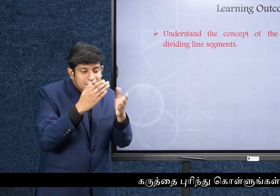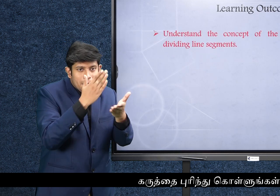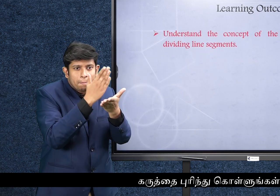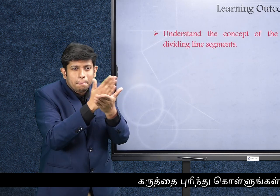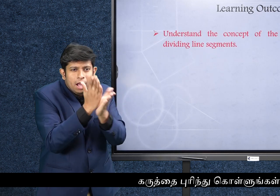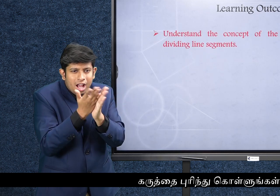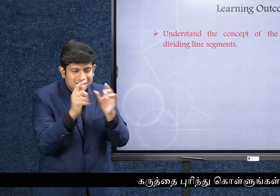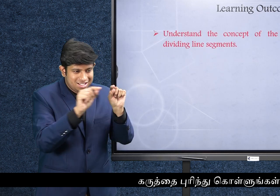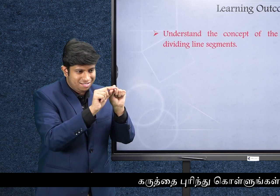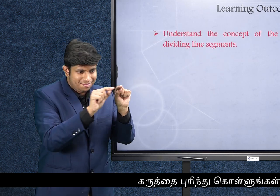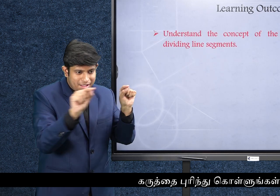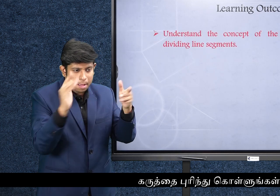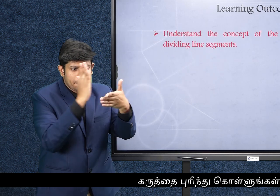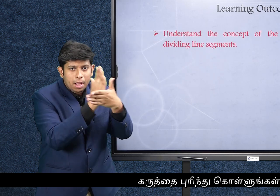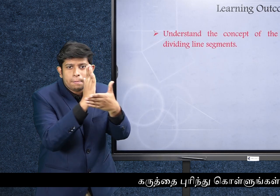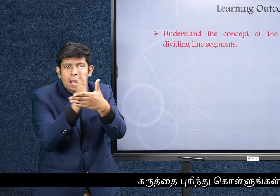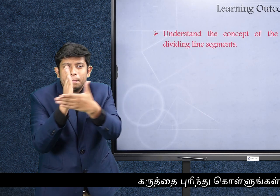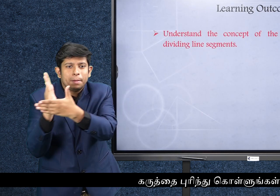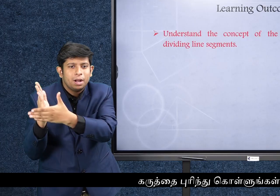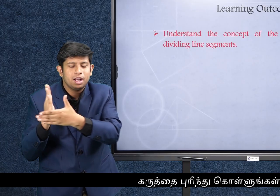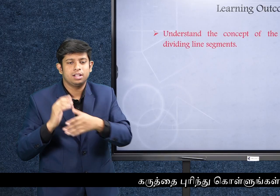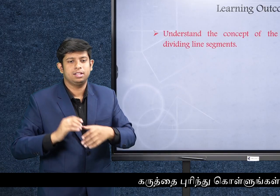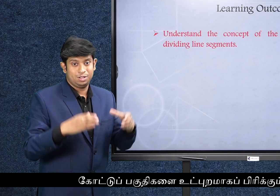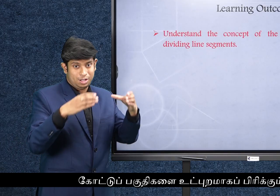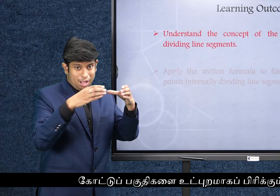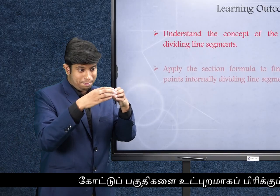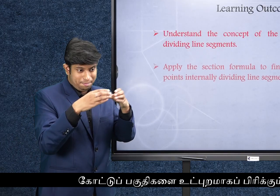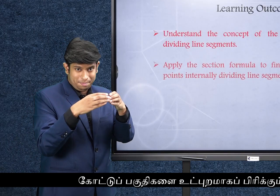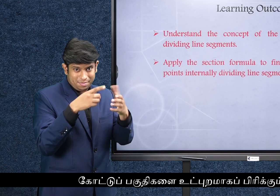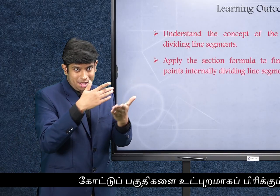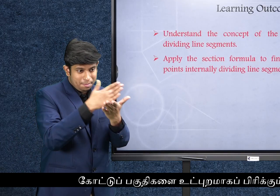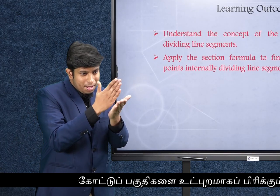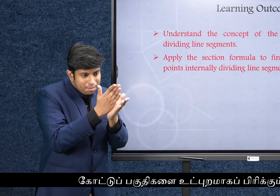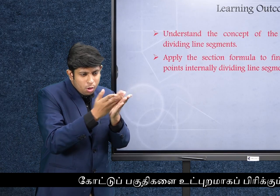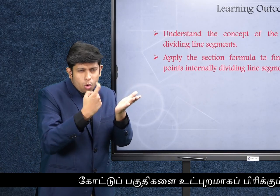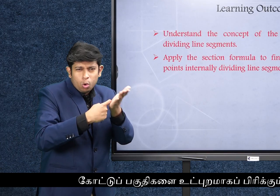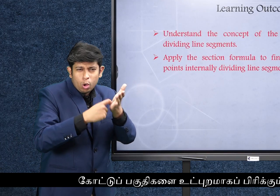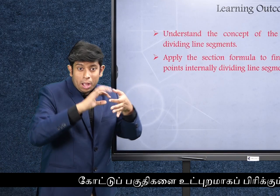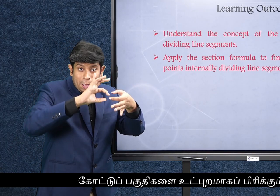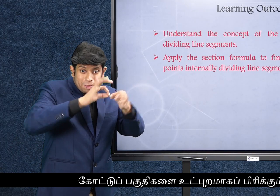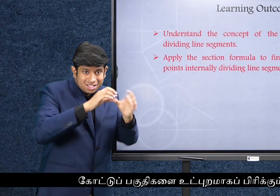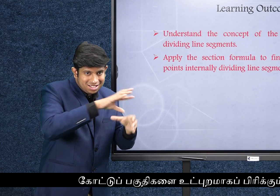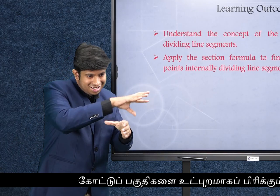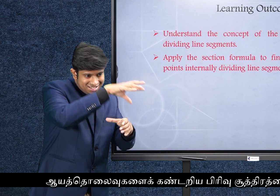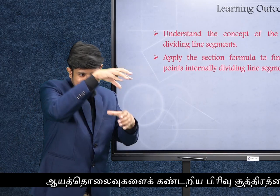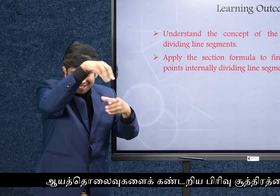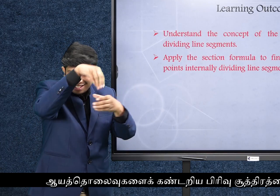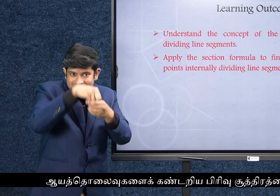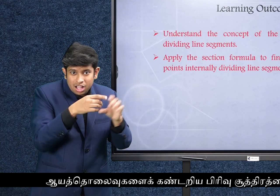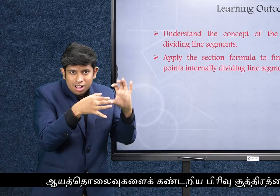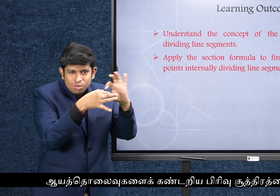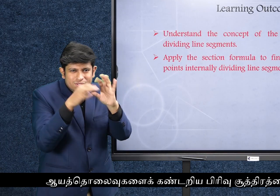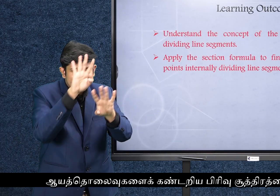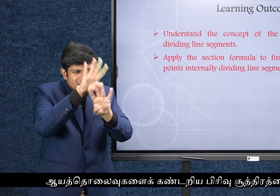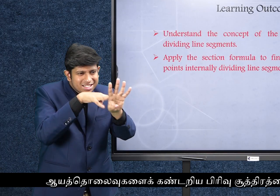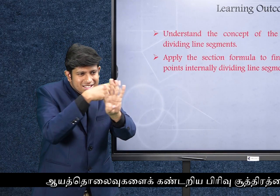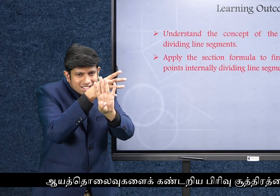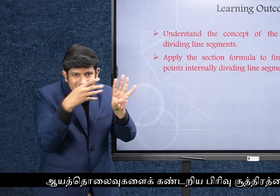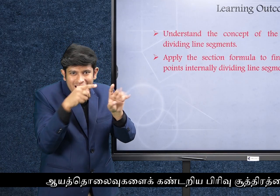கருத்தை புரிந்து கொள்வீர்கள். கோட்டுப் பகுதிகளை உட்புறமாக பிரிக்கும் புள்ளிகளின் ஆயத்தொலைவுகளை